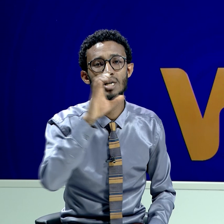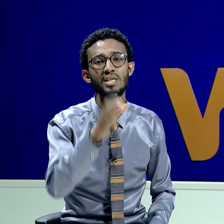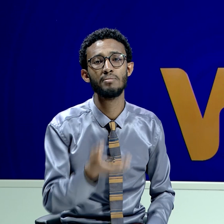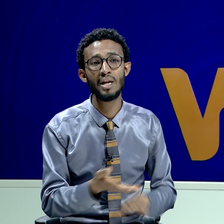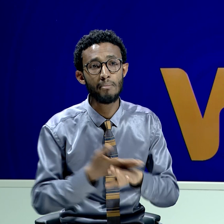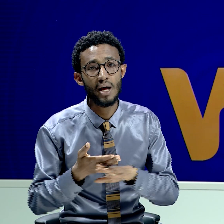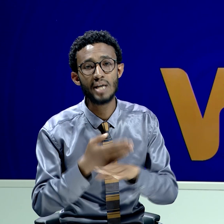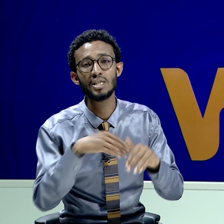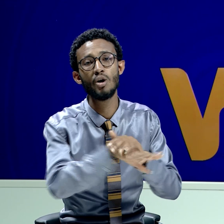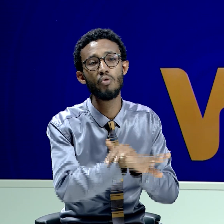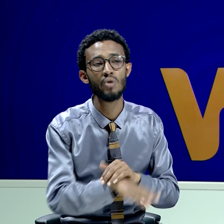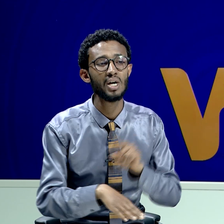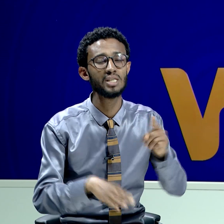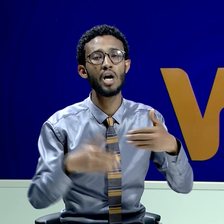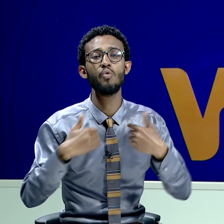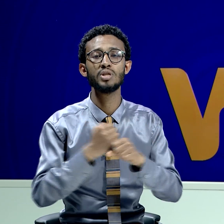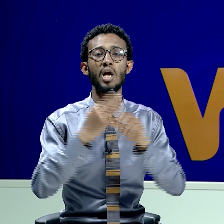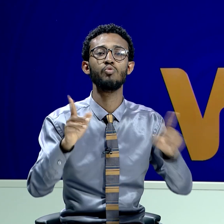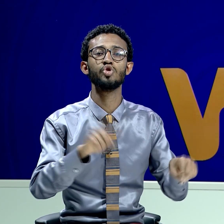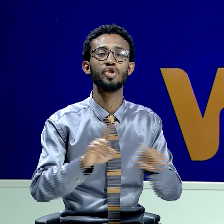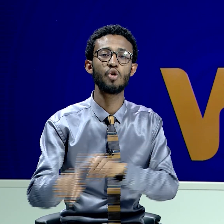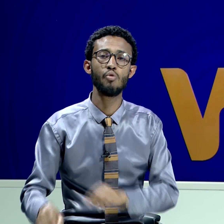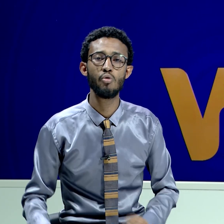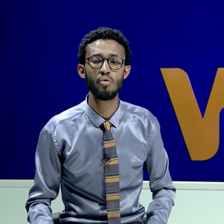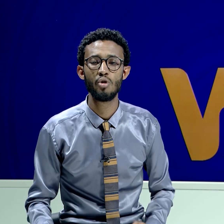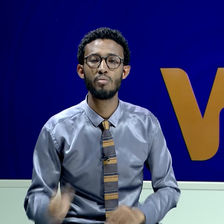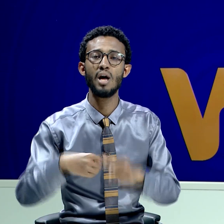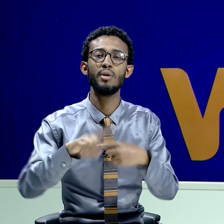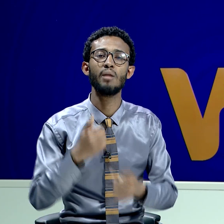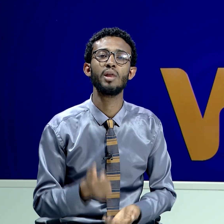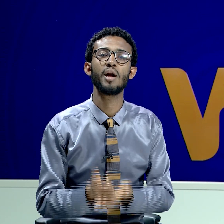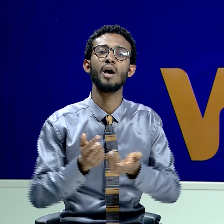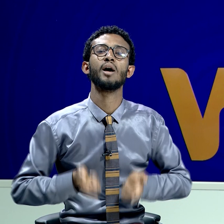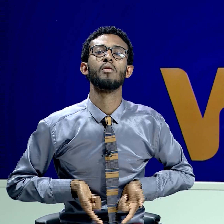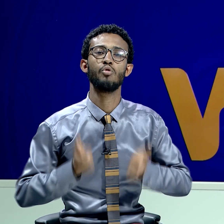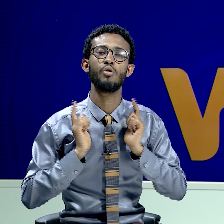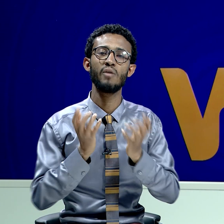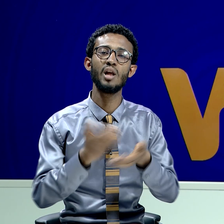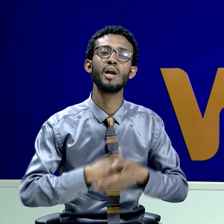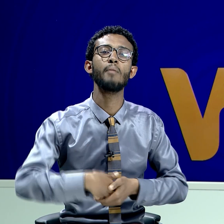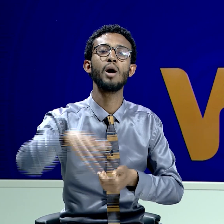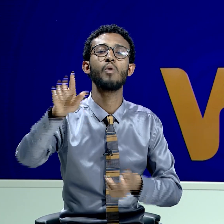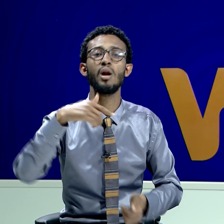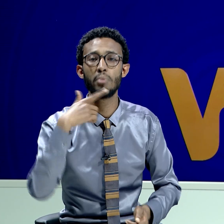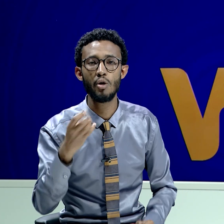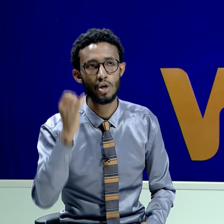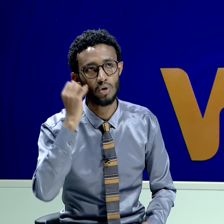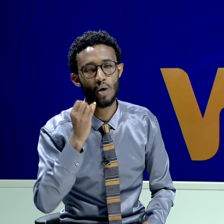በግድ በልማና ሲገቡ እዛ ያሉ ሰራተኞቹ ደግሞ ምን ያመጣል በእኛ እርዳታ ነው የሚኖር ከፈለገና ባሉ አልንበለው ወታቢ